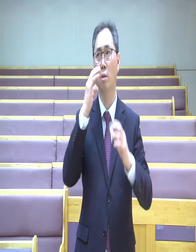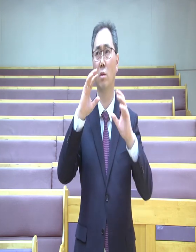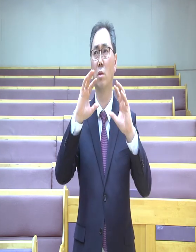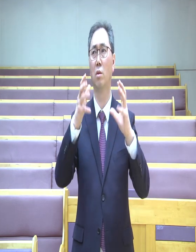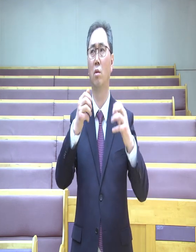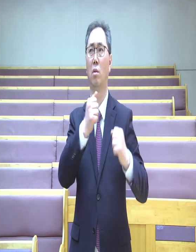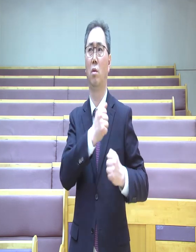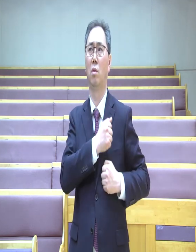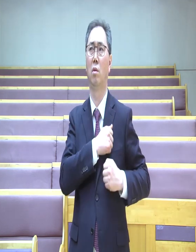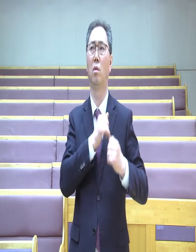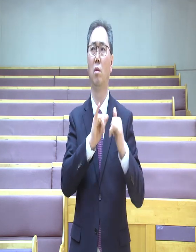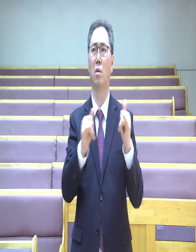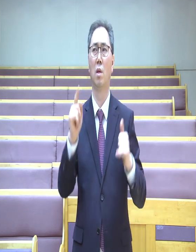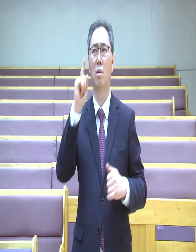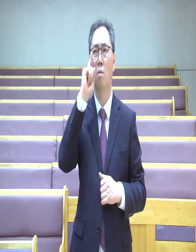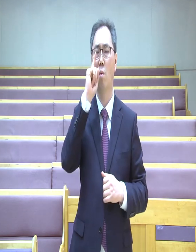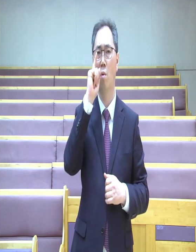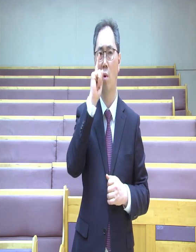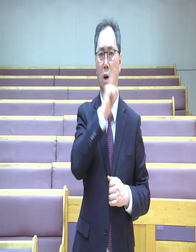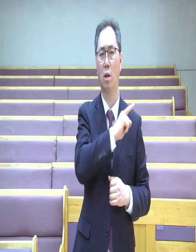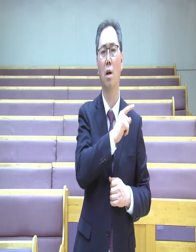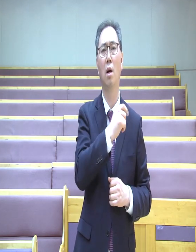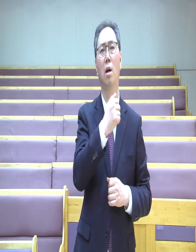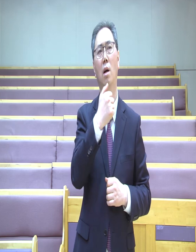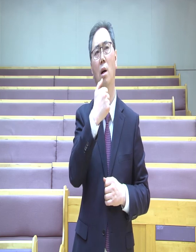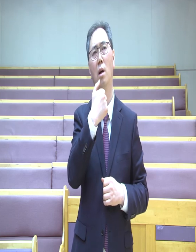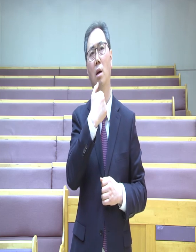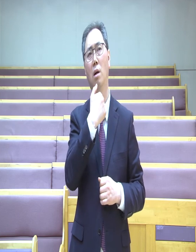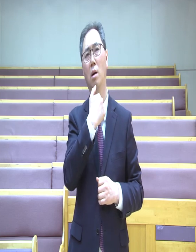가락한 유대과 넌